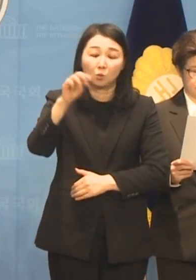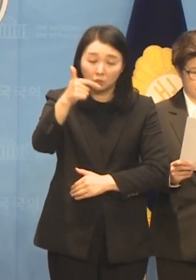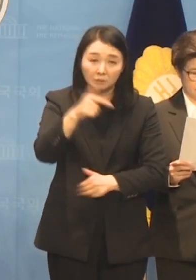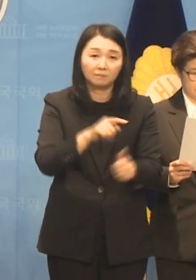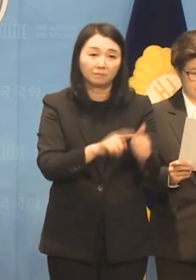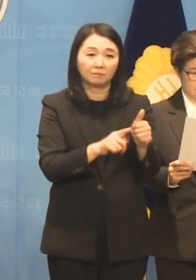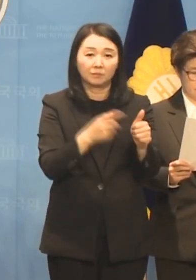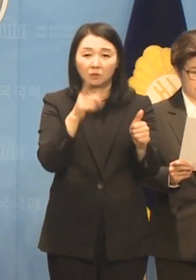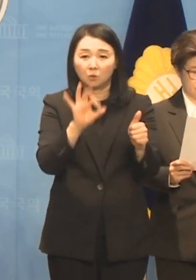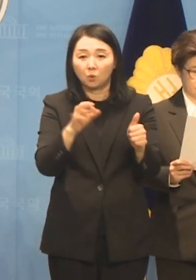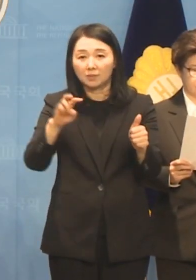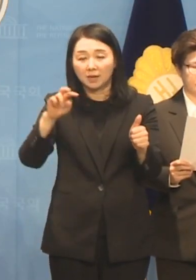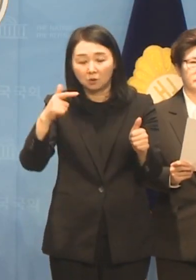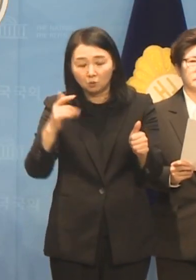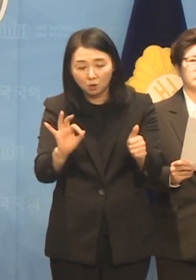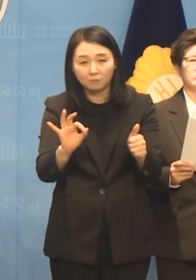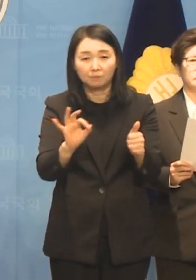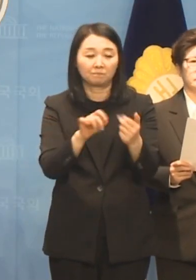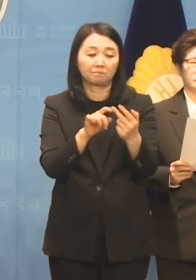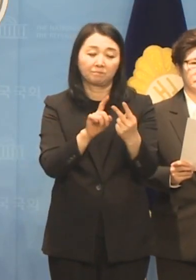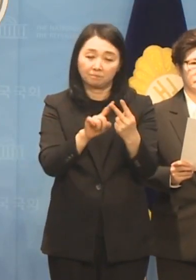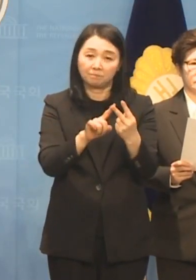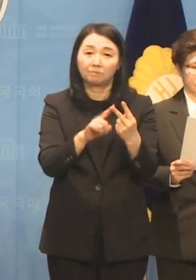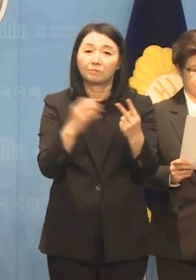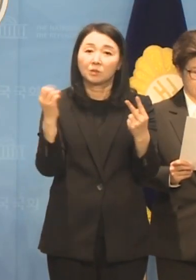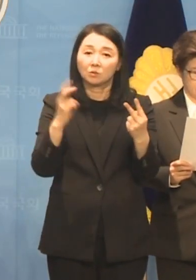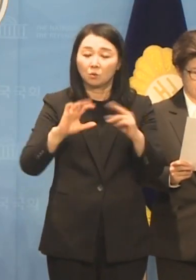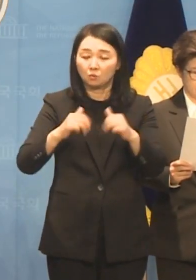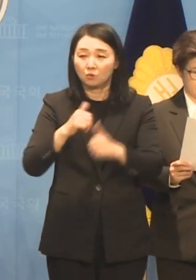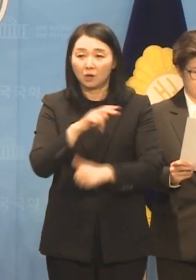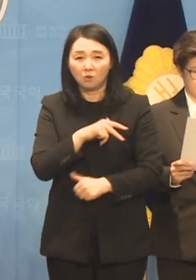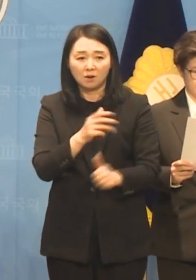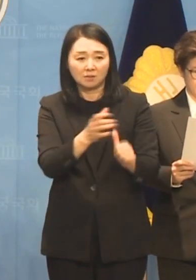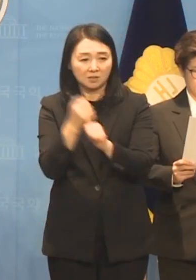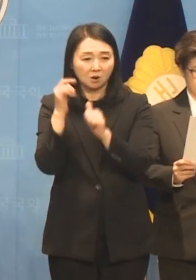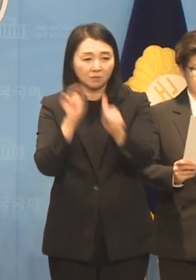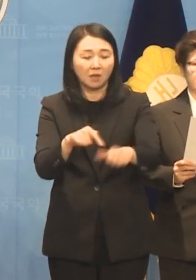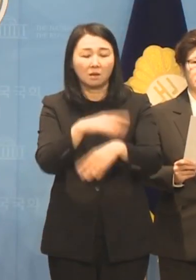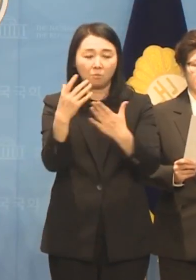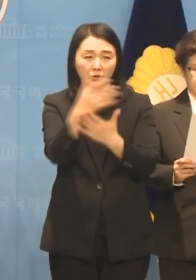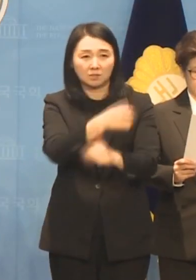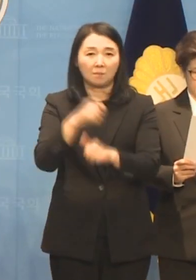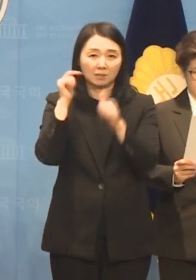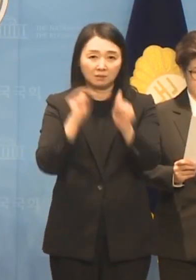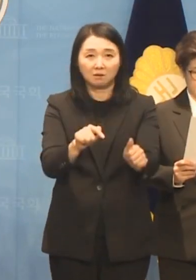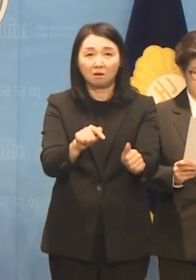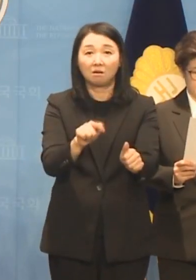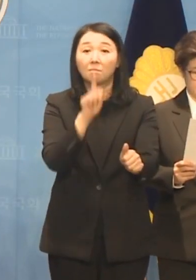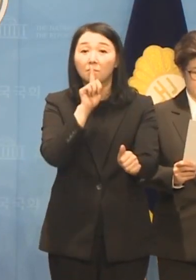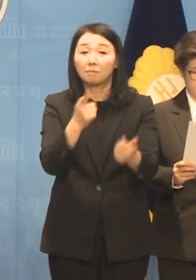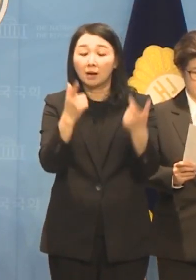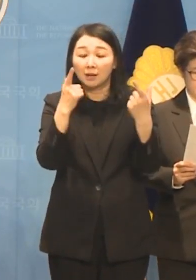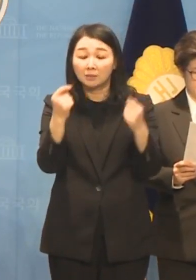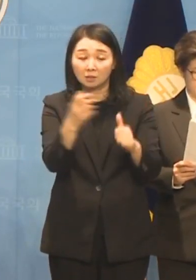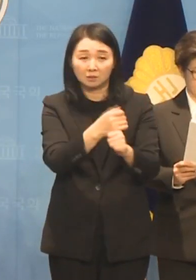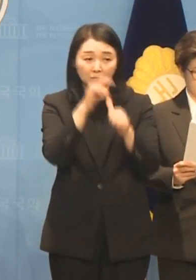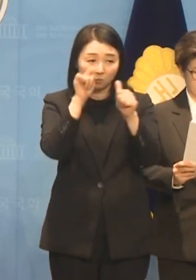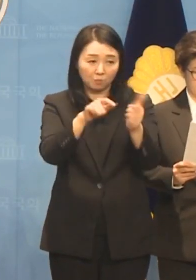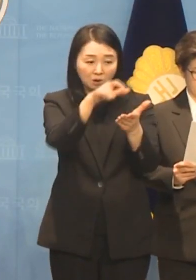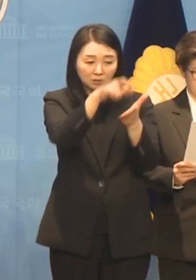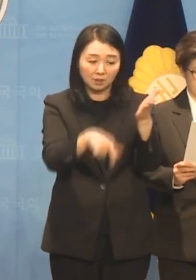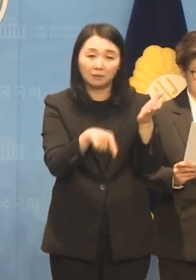중장과 홍장원 전 처장은 국회의원 끌어내 싹 다 잡아들여 발언과 같이 체포